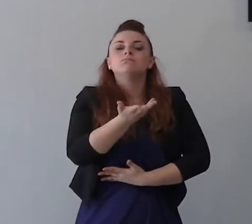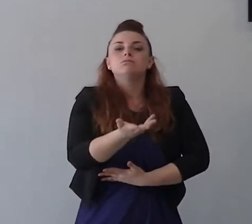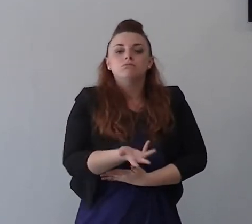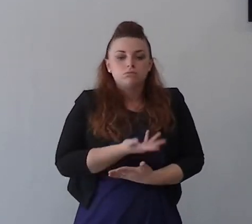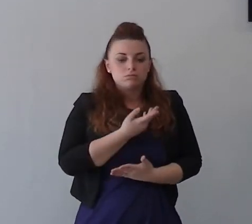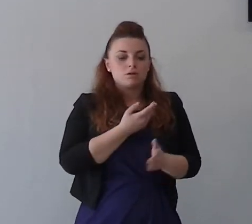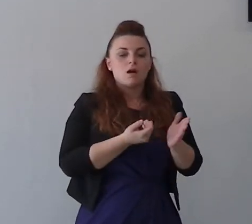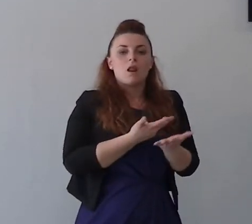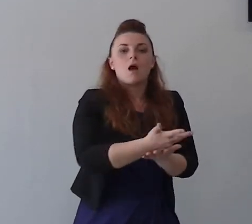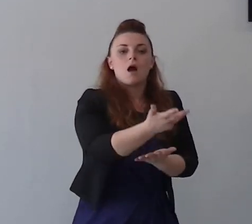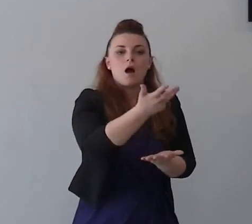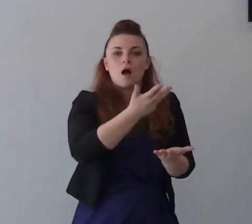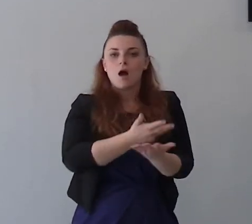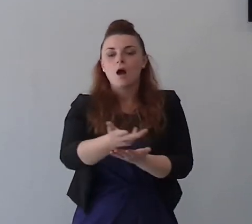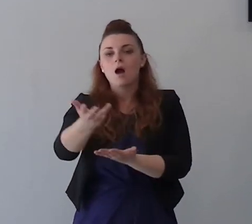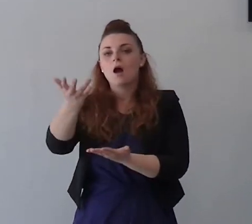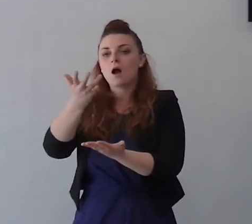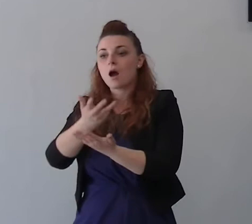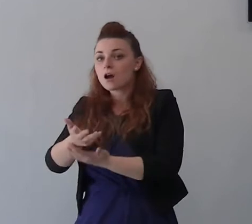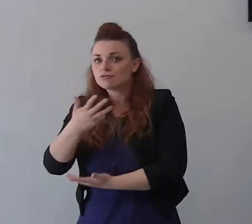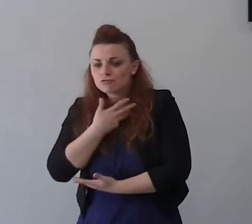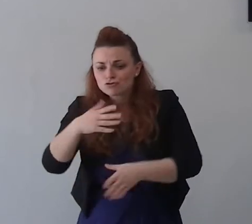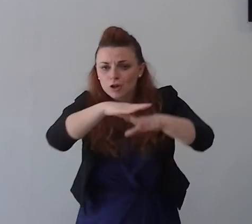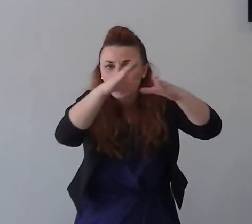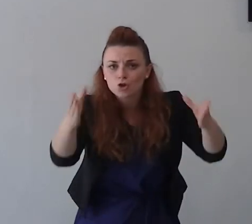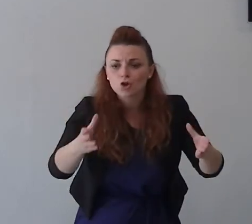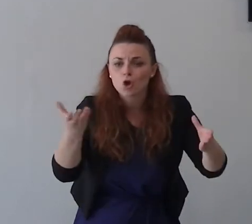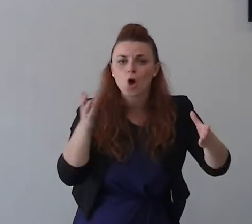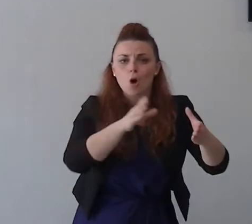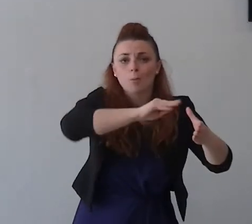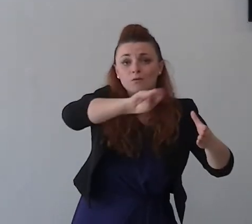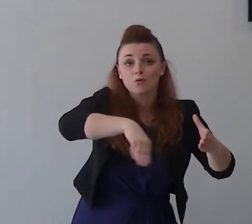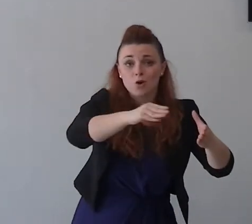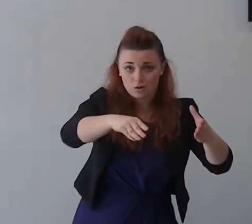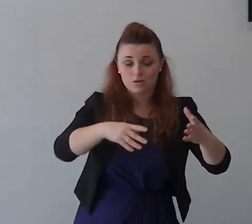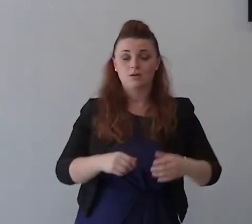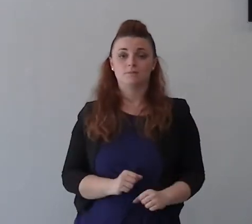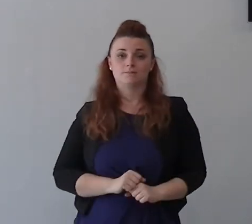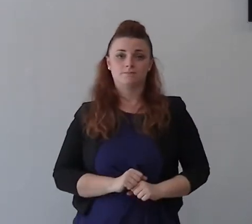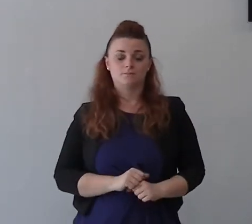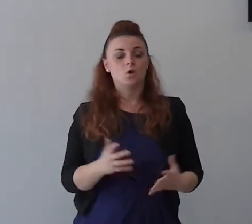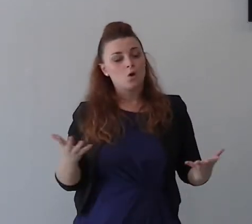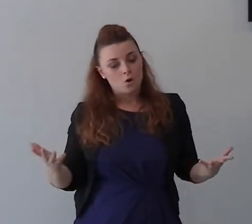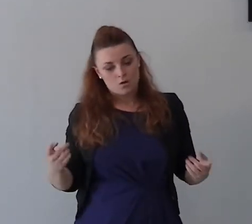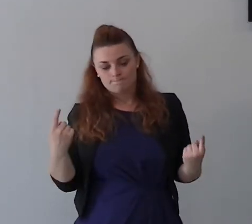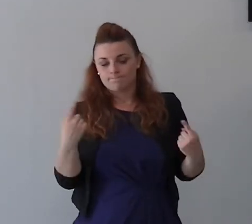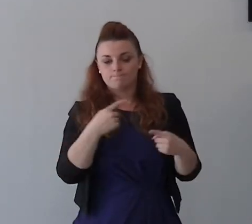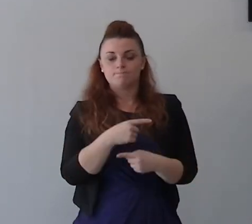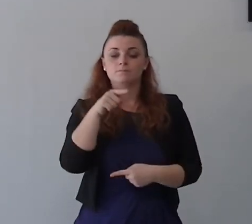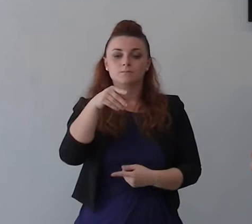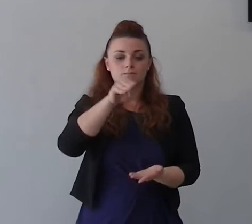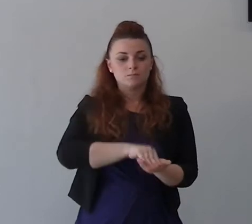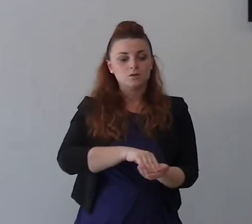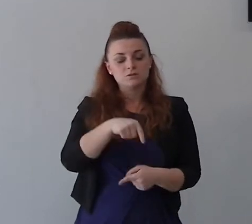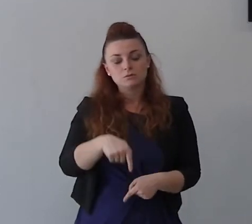del segno della tomba vuota. O forse sei qui con i tuoi dubbi, col tuo